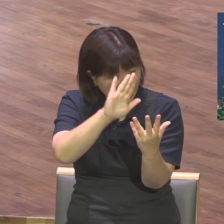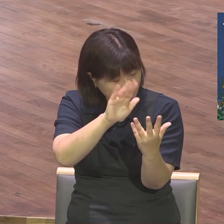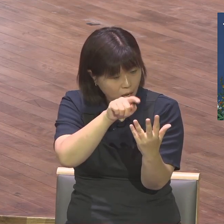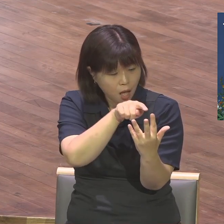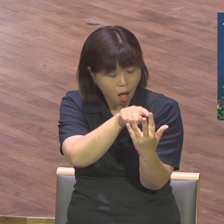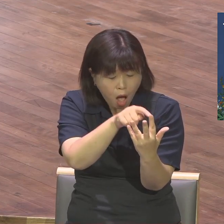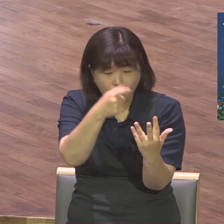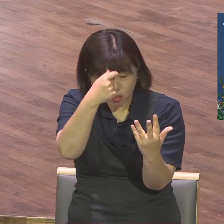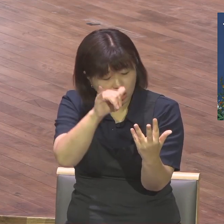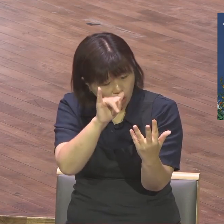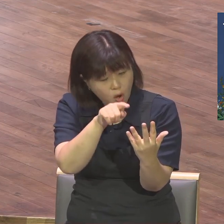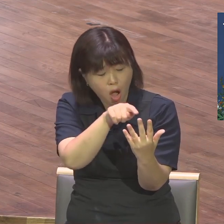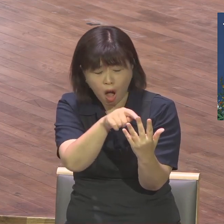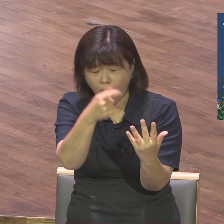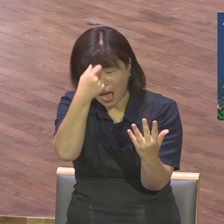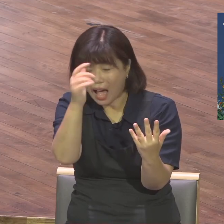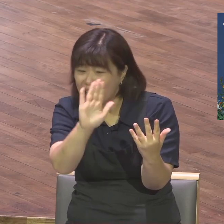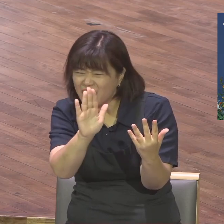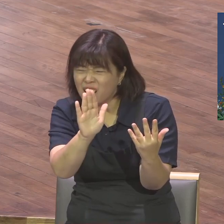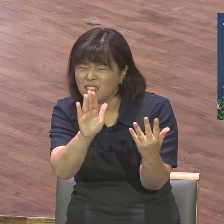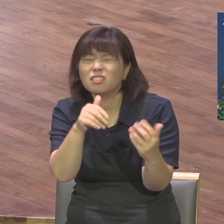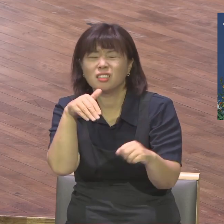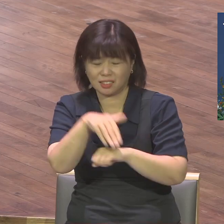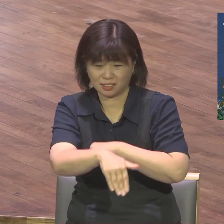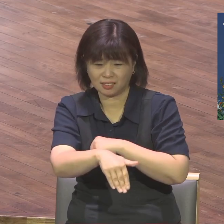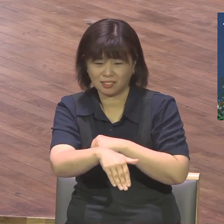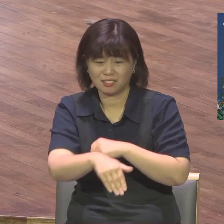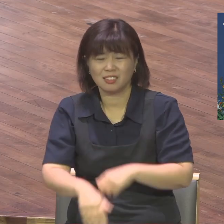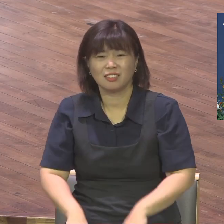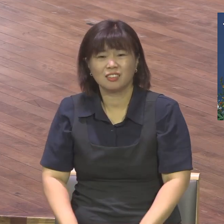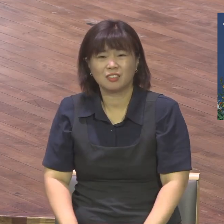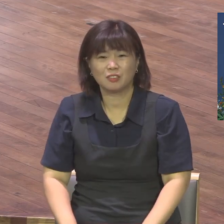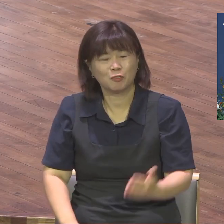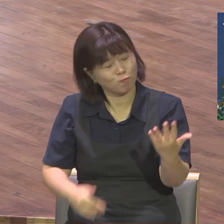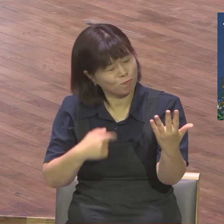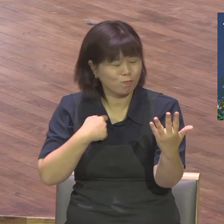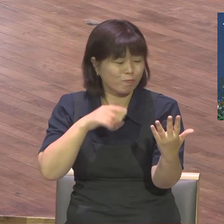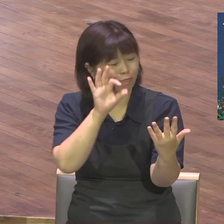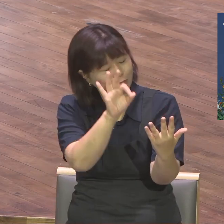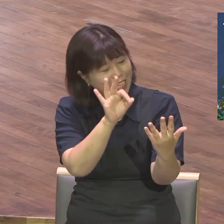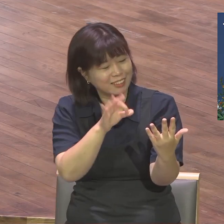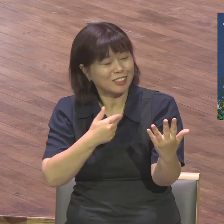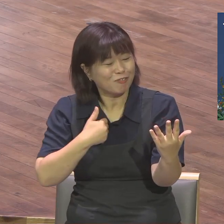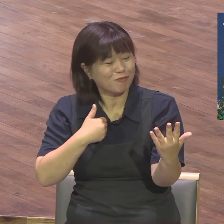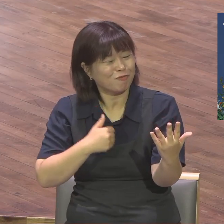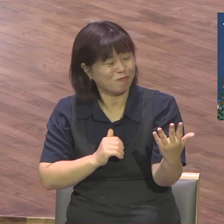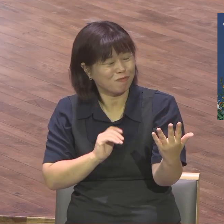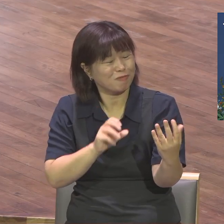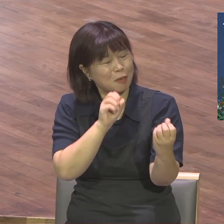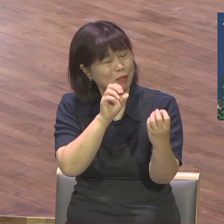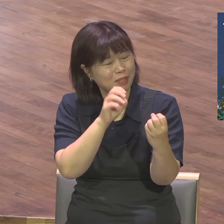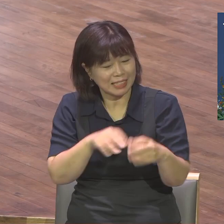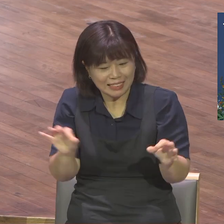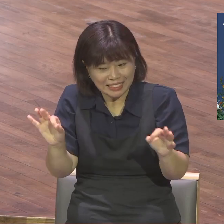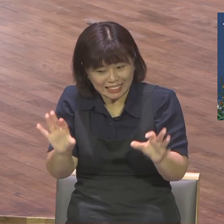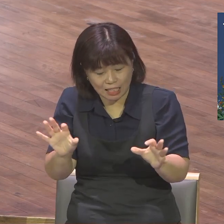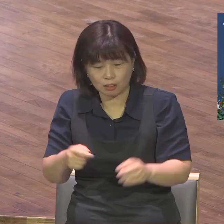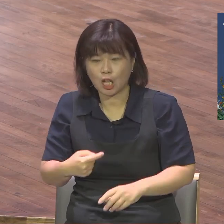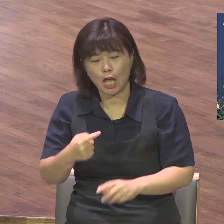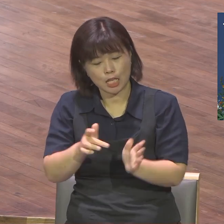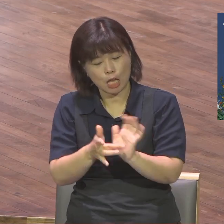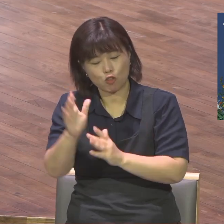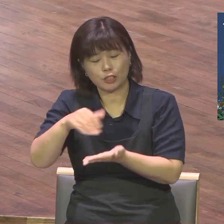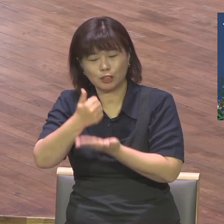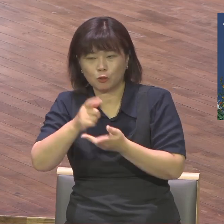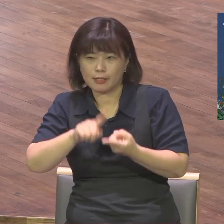대상자들에게 그걸 내가 이 예수님이 그리스도라는 사실을 짧은 시간에 설명했어요. 교회 다니는